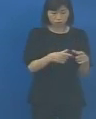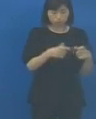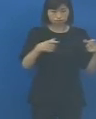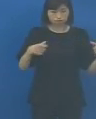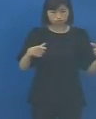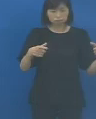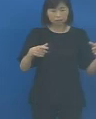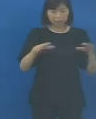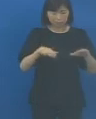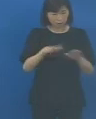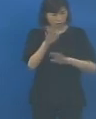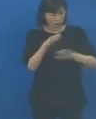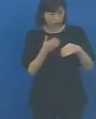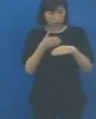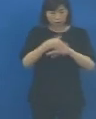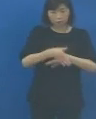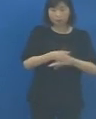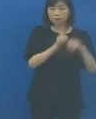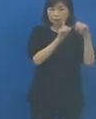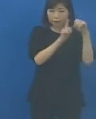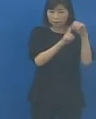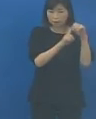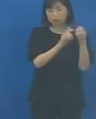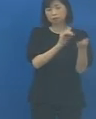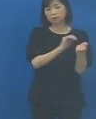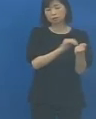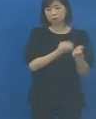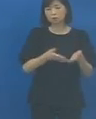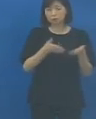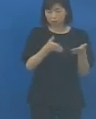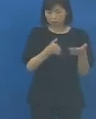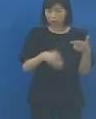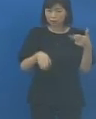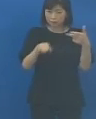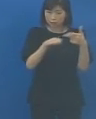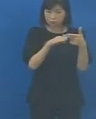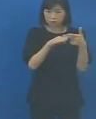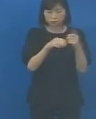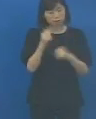ように、医療提供体制、この宿泊療養施設でも、